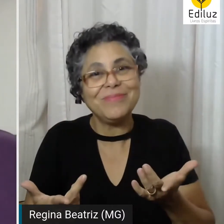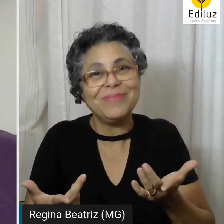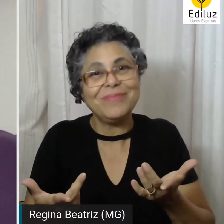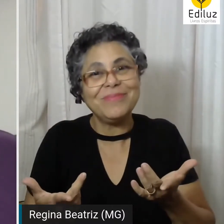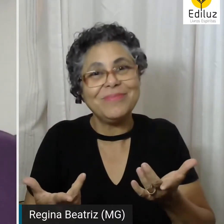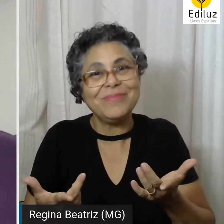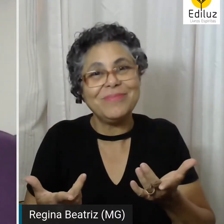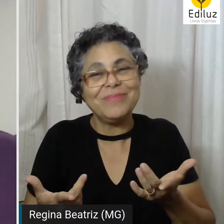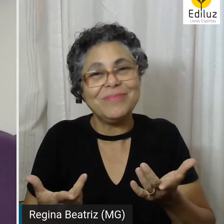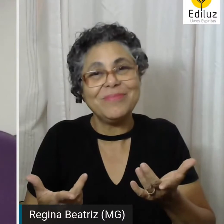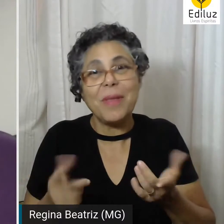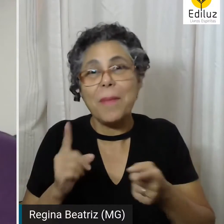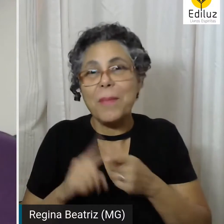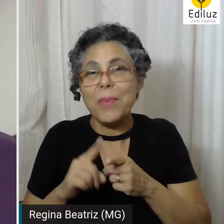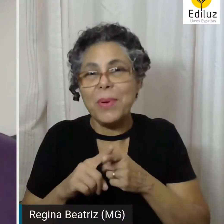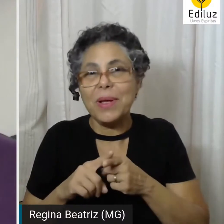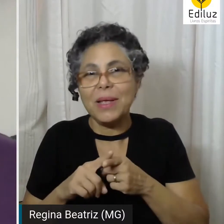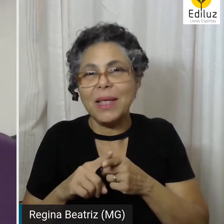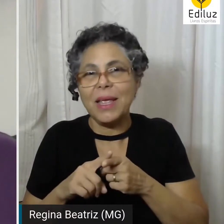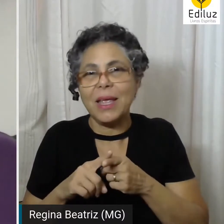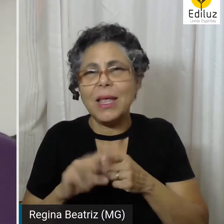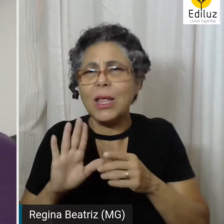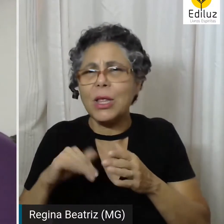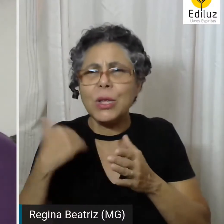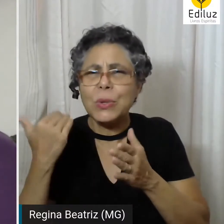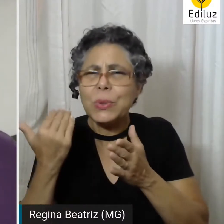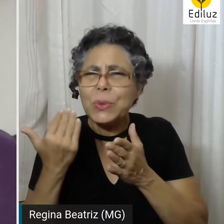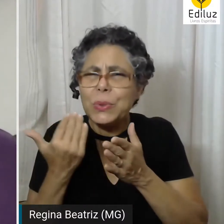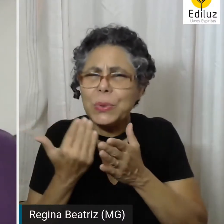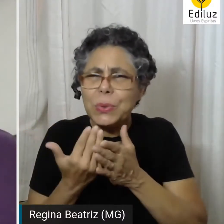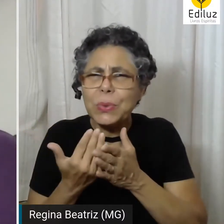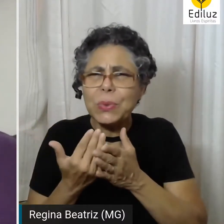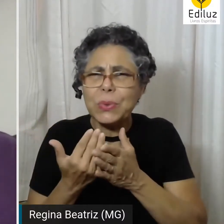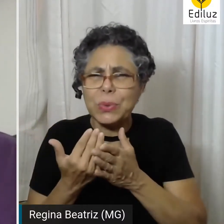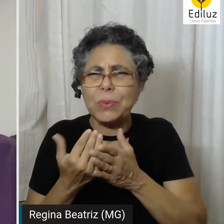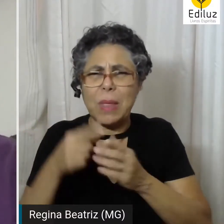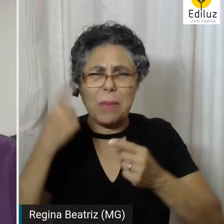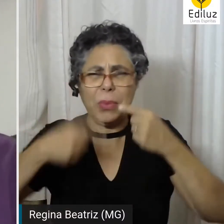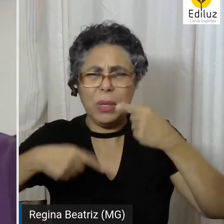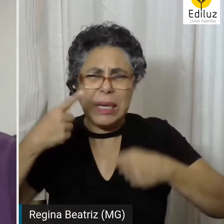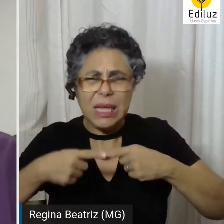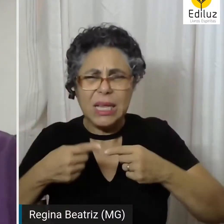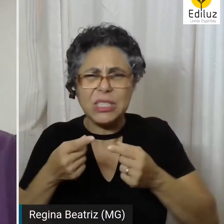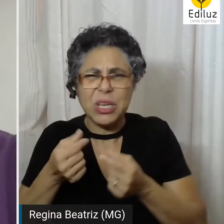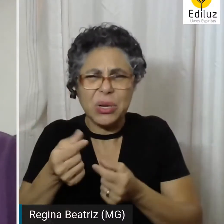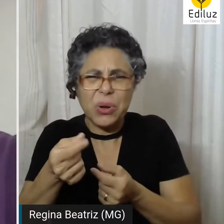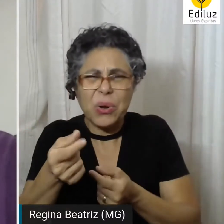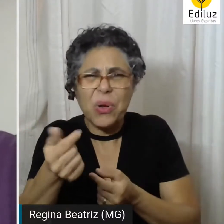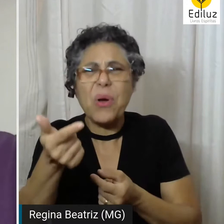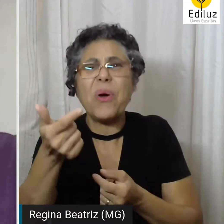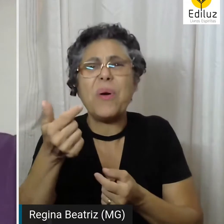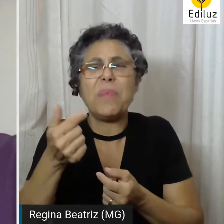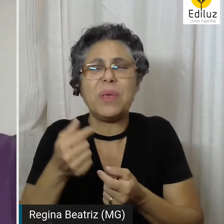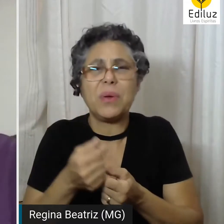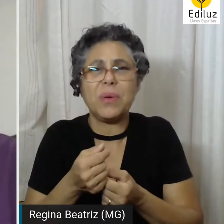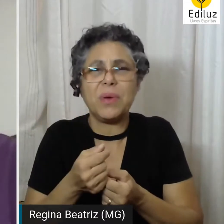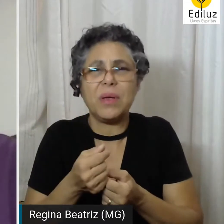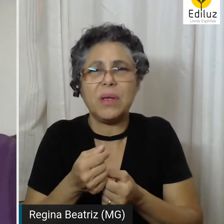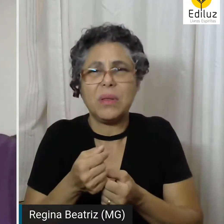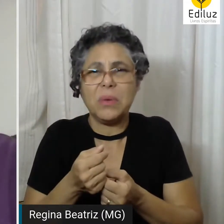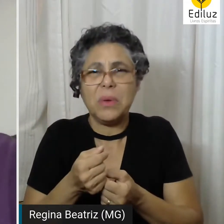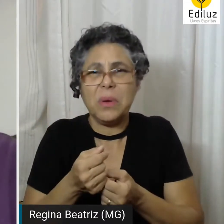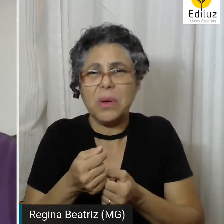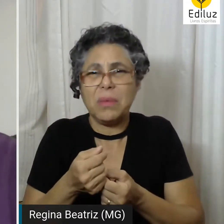cujos efeitos do próprio sistema político, econômico, do